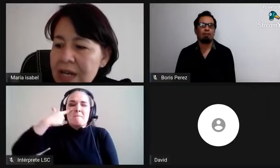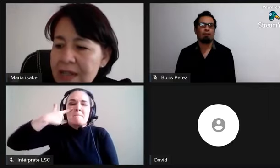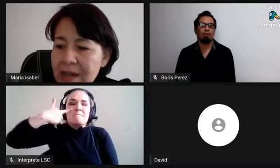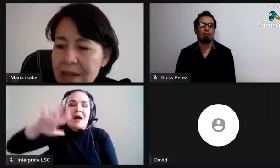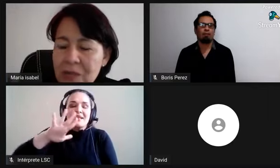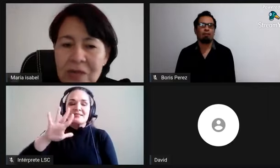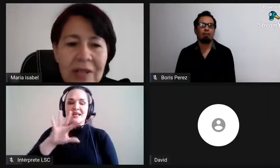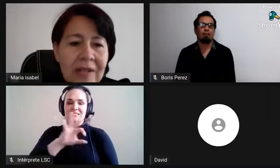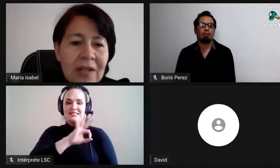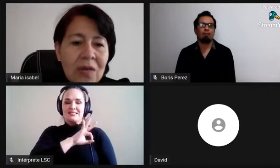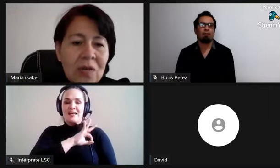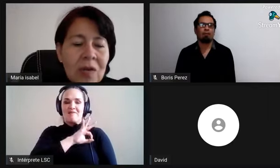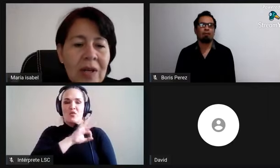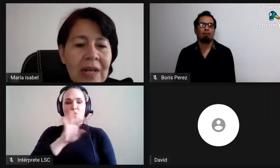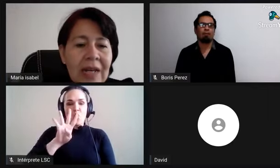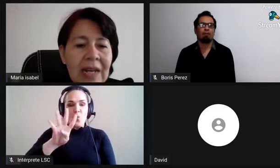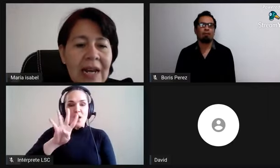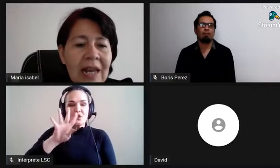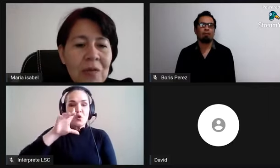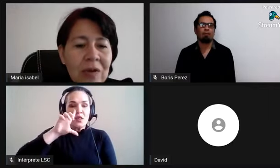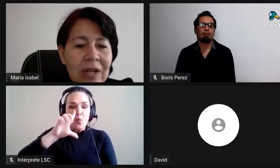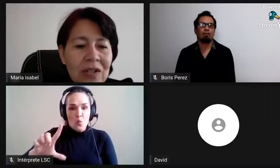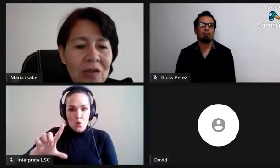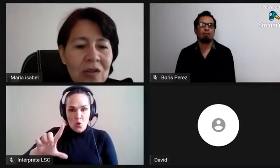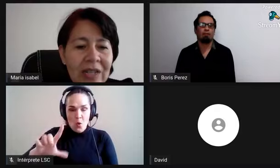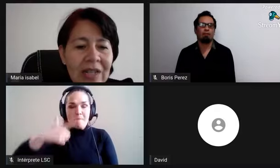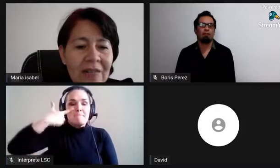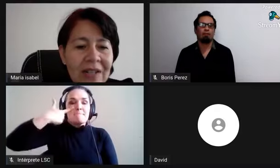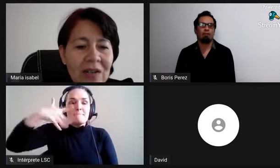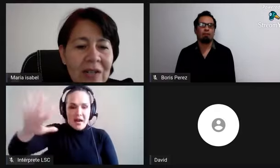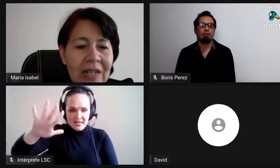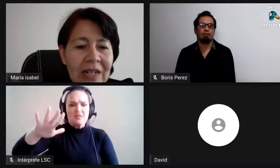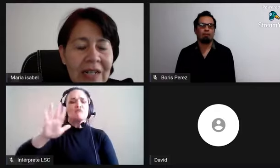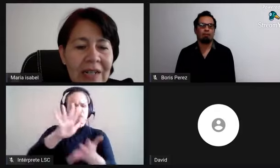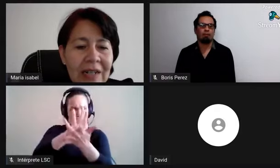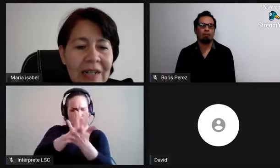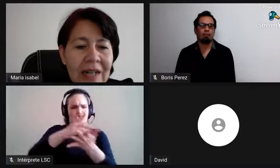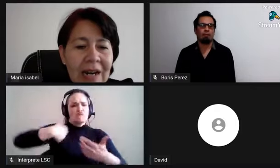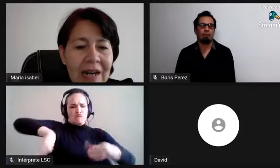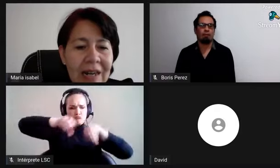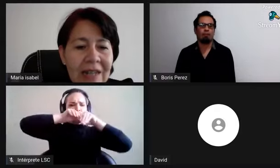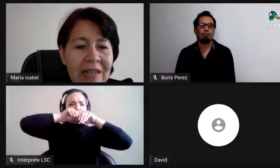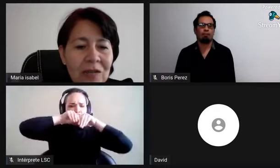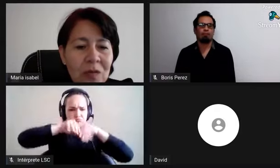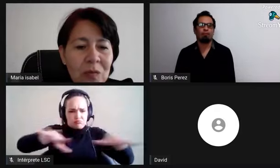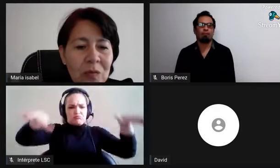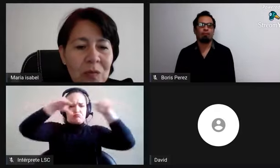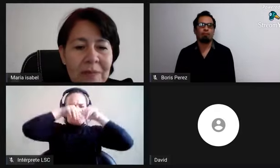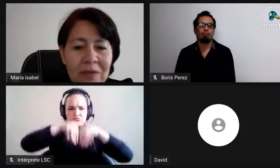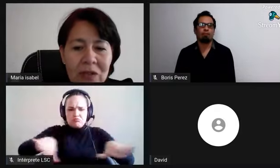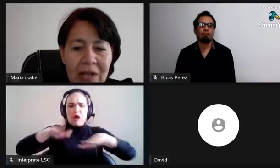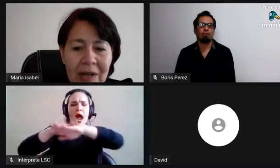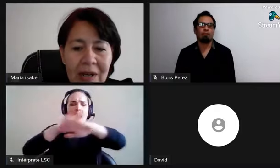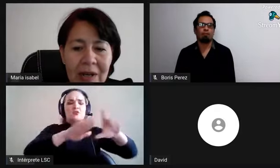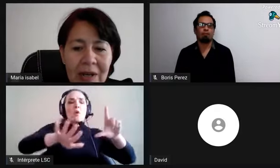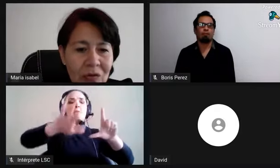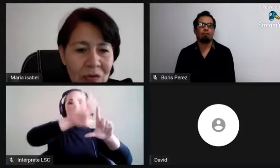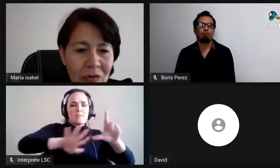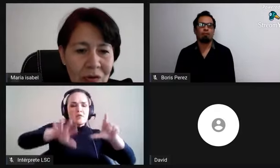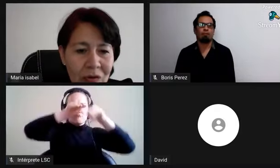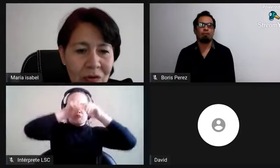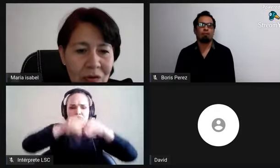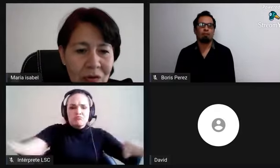de julio, estaremos haciendo la divulgación a través de las redes del grupo de Biblioteca